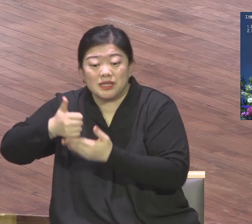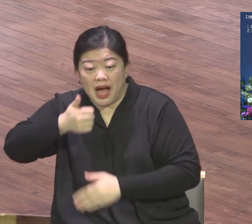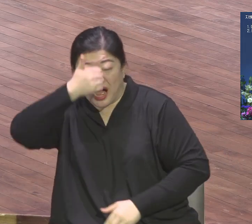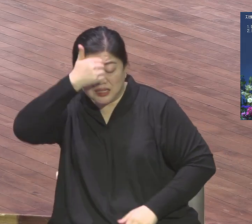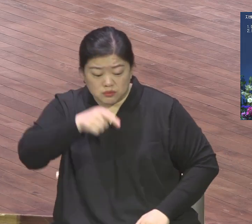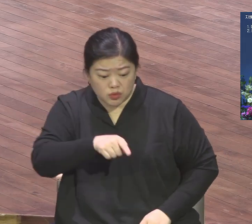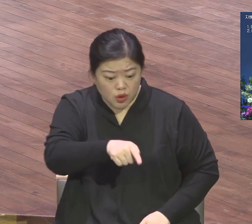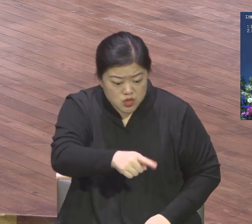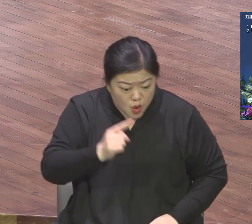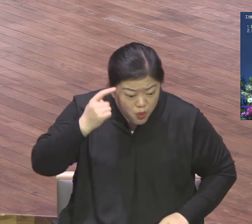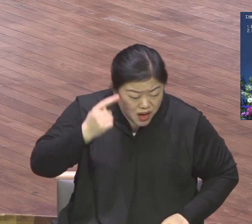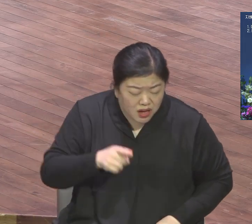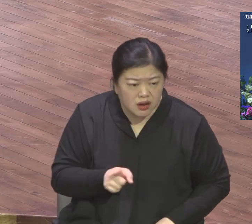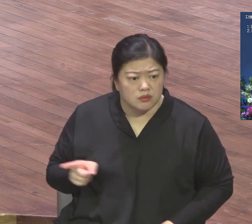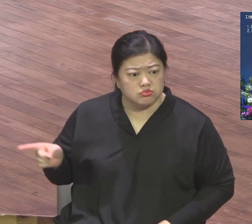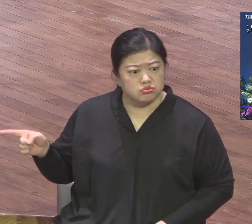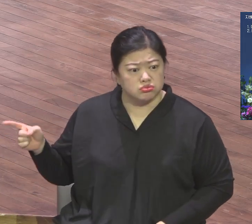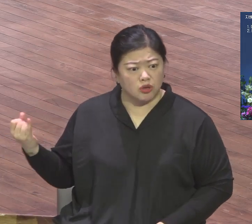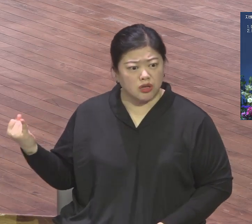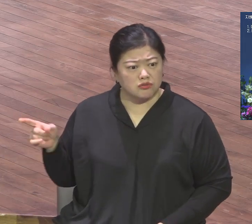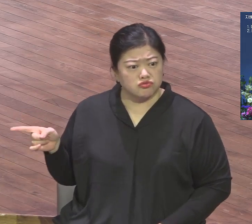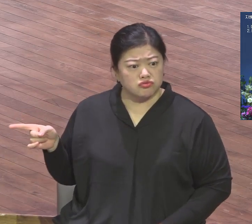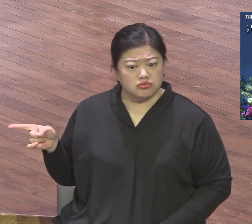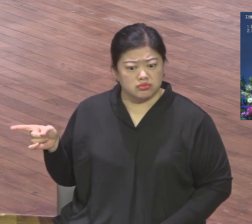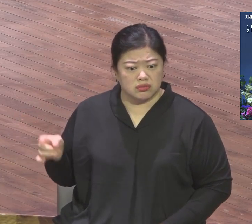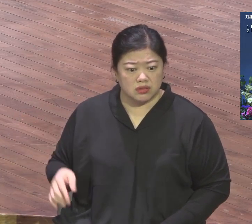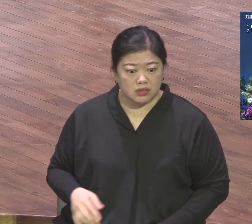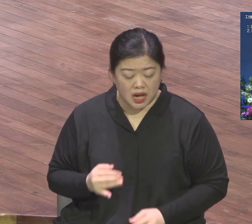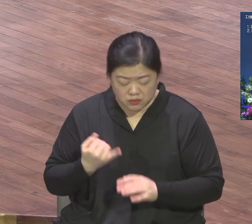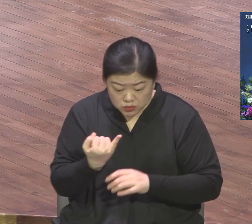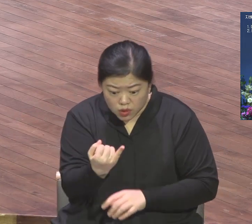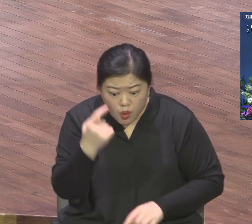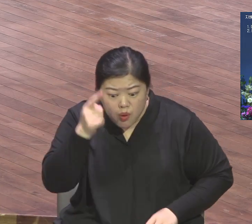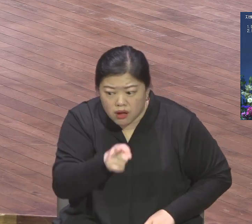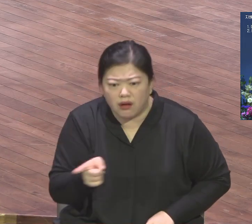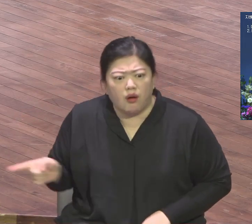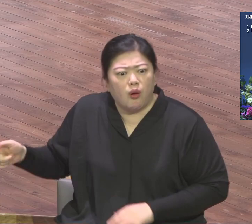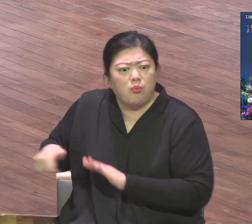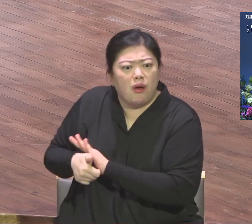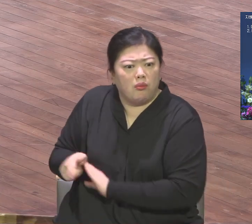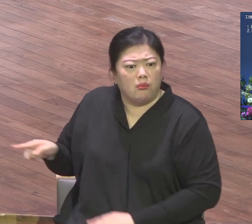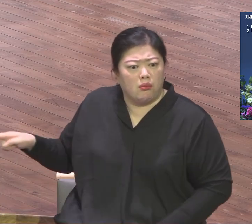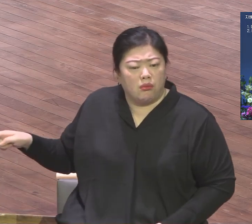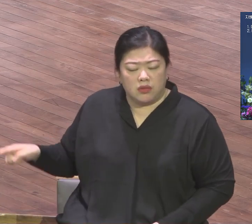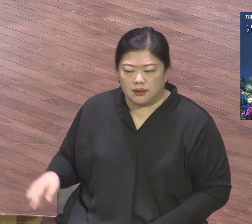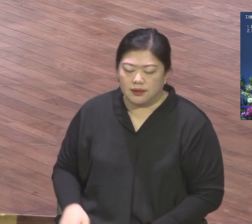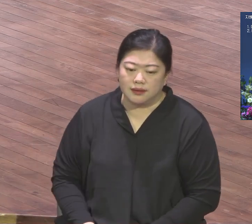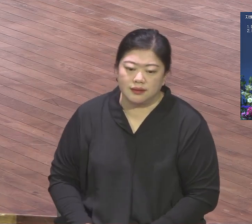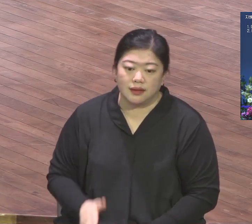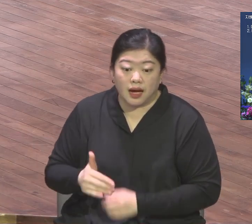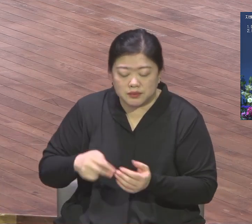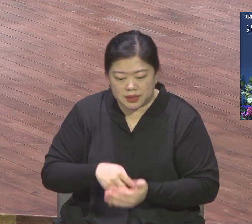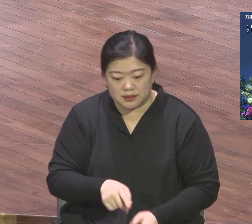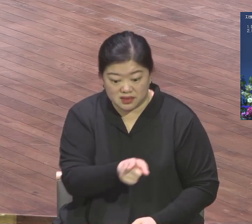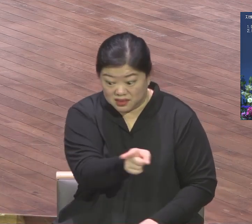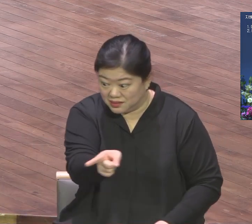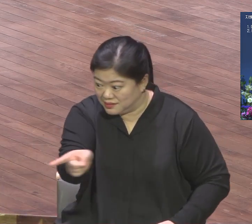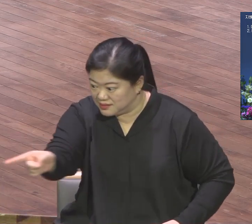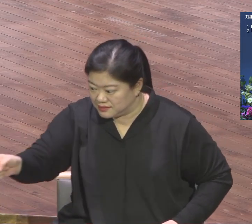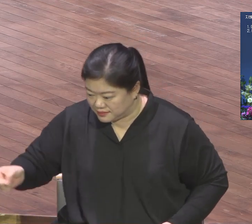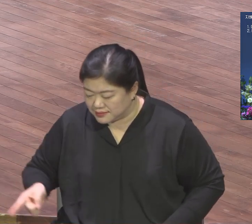아담 두드려 맞지, 뱀 두드려 맞지, 하와 두드려 맞지, 다 두드려 맞지. 하나님 앞에서 그 변명이 통하냐고요.